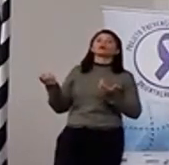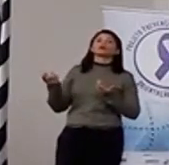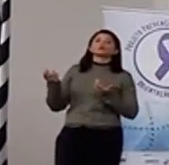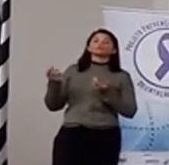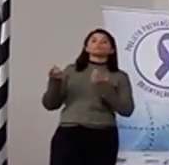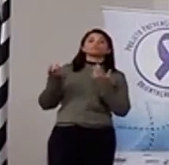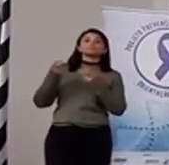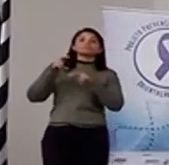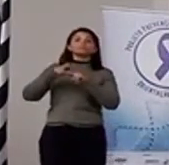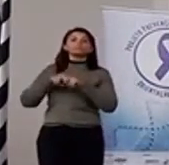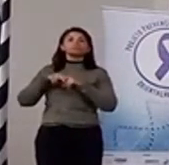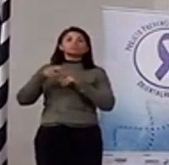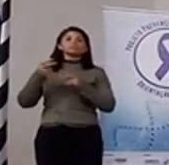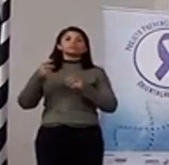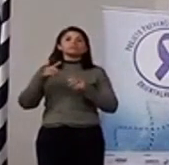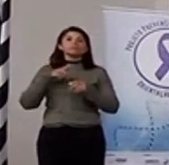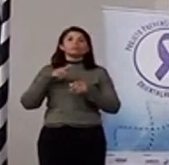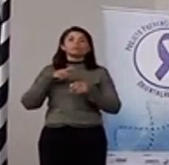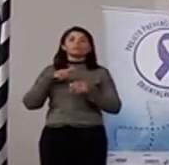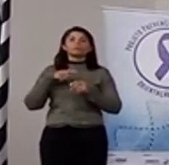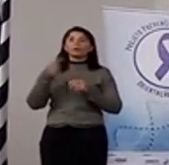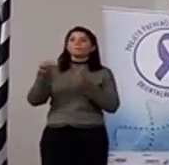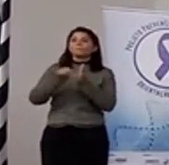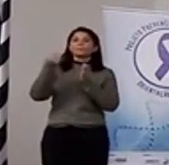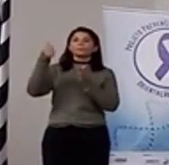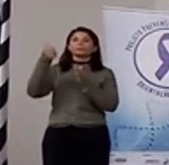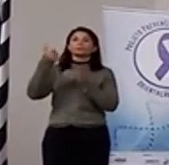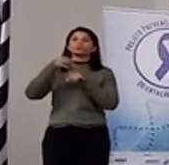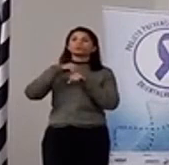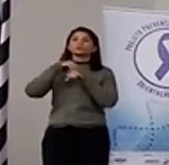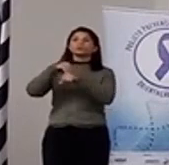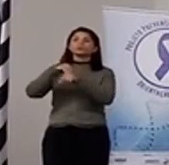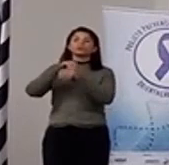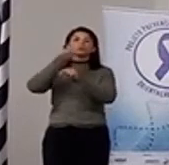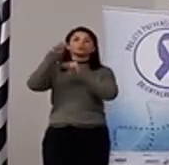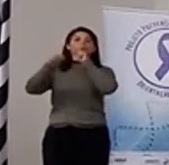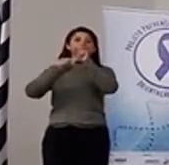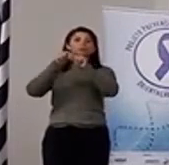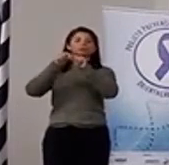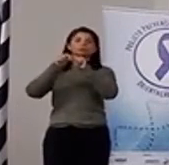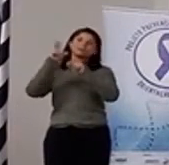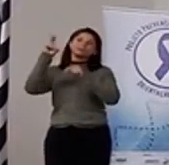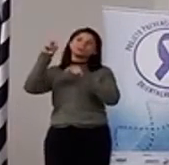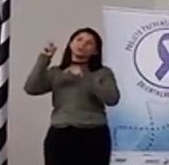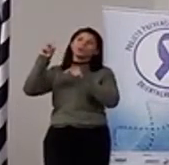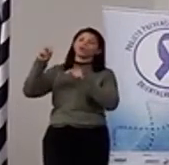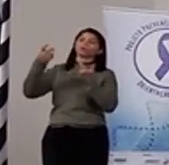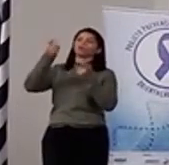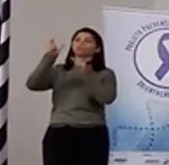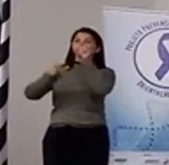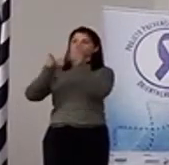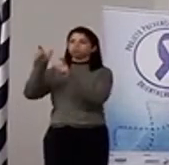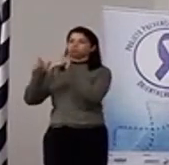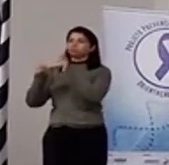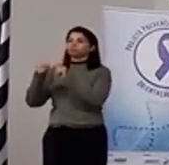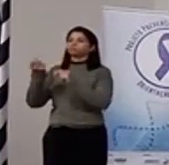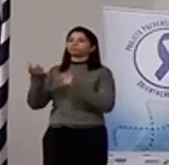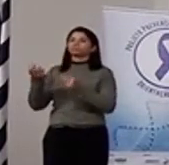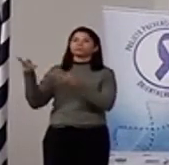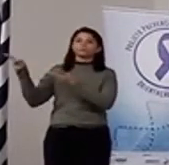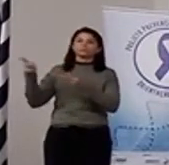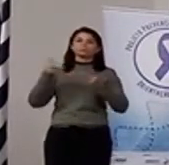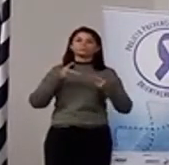já nesse primeiro encaminhamento, acho que foram em torno de 50 casos, né, Silvia, que a APAI